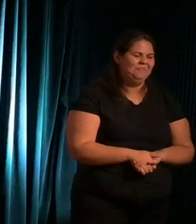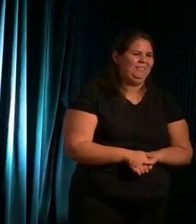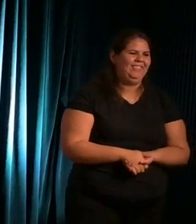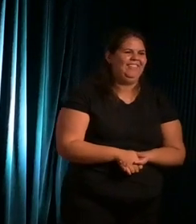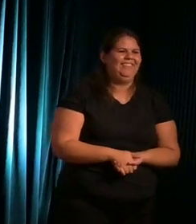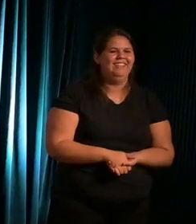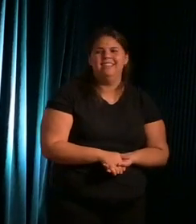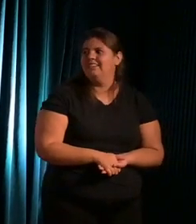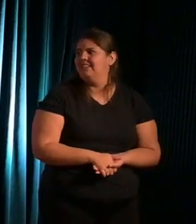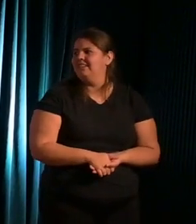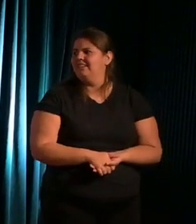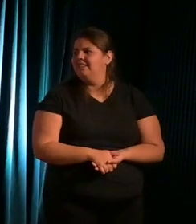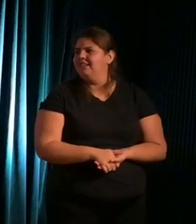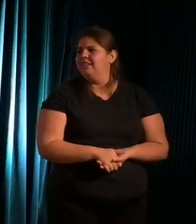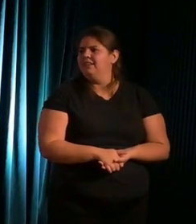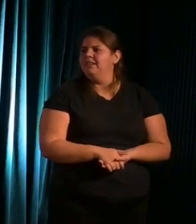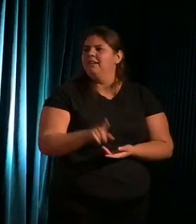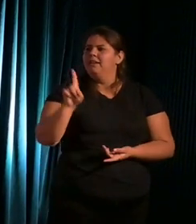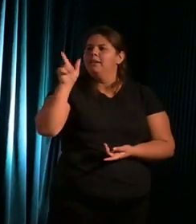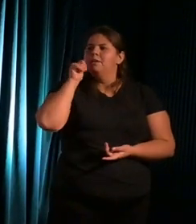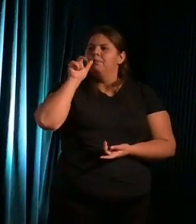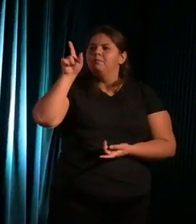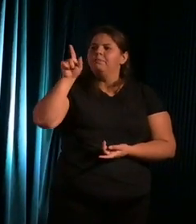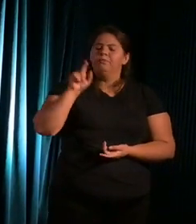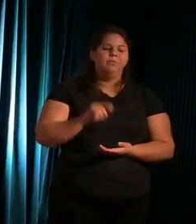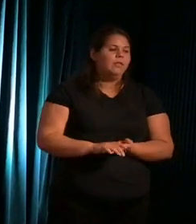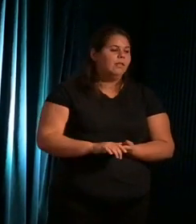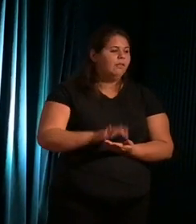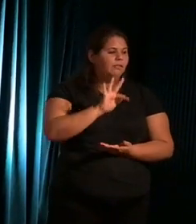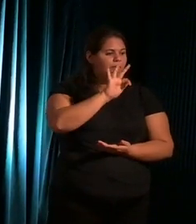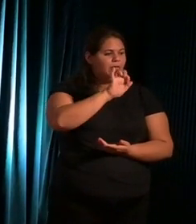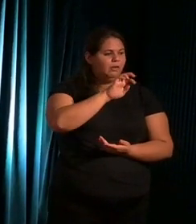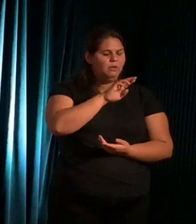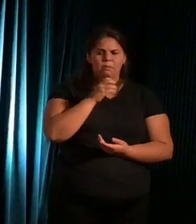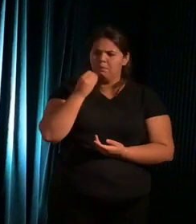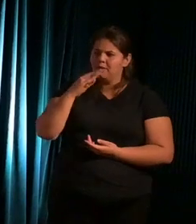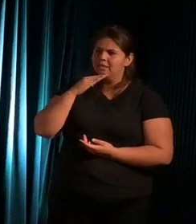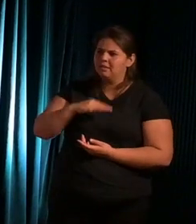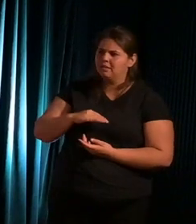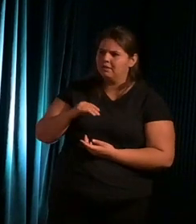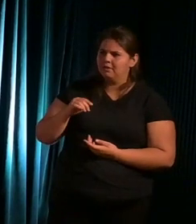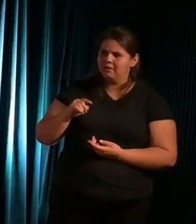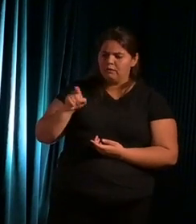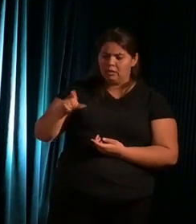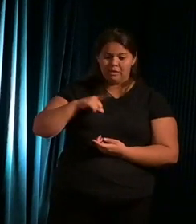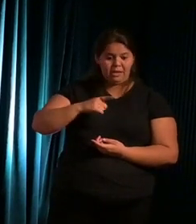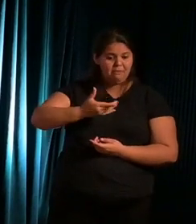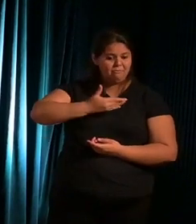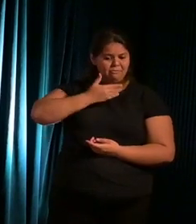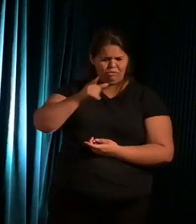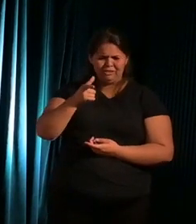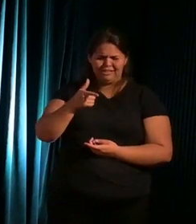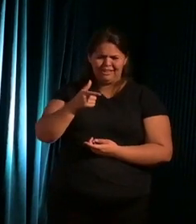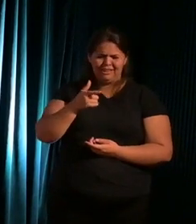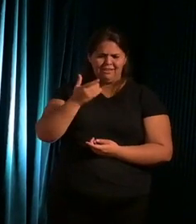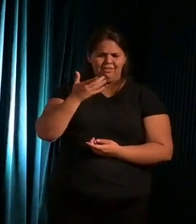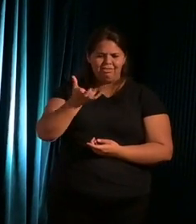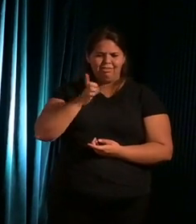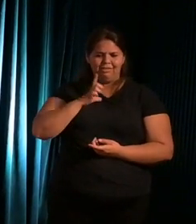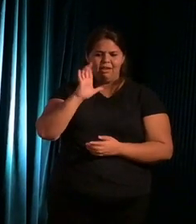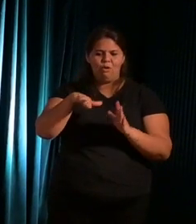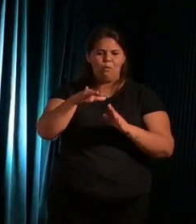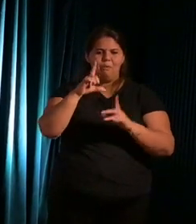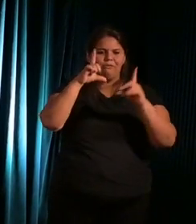Sim, Fernanda. Professor, boa tarde. O senhor tem uma fotografia preferida ou alguns?